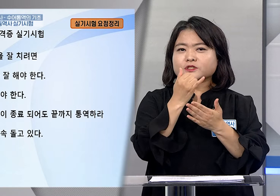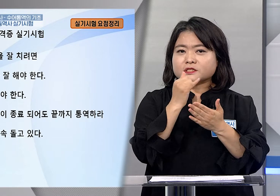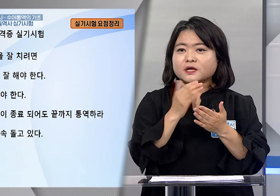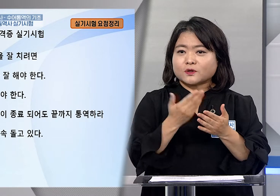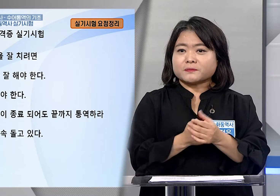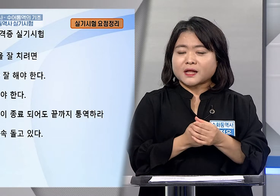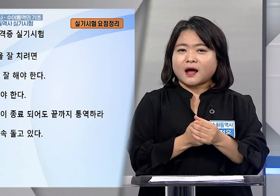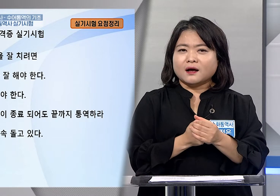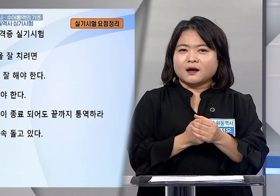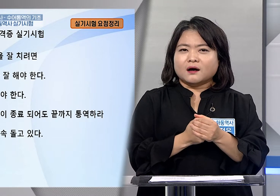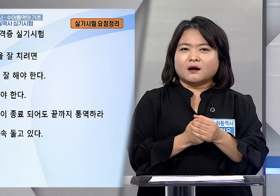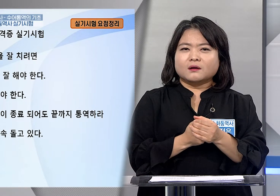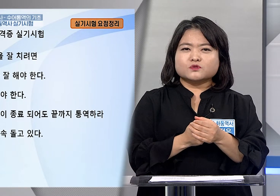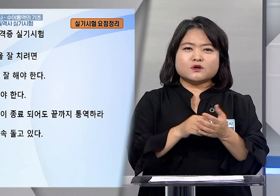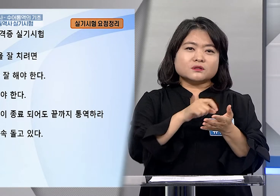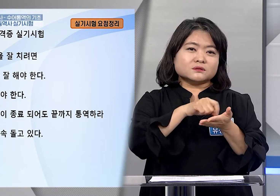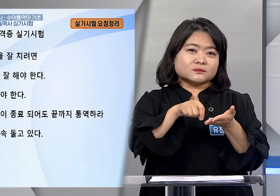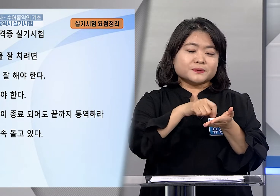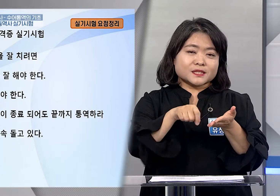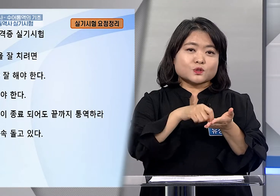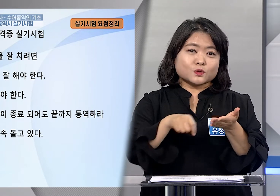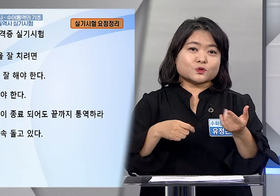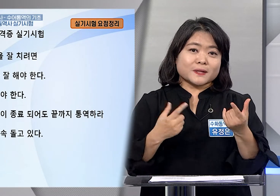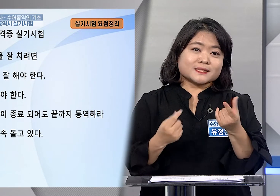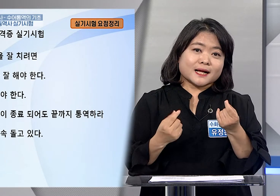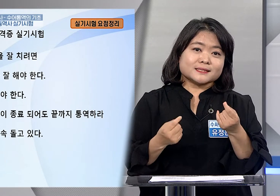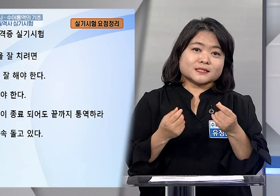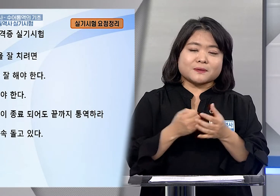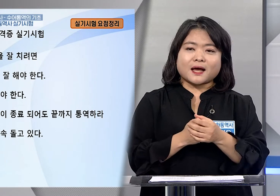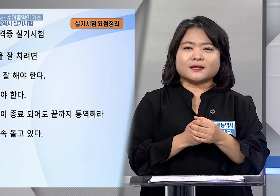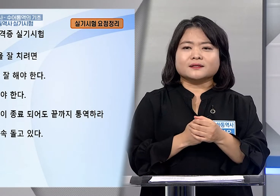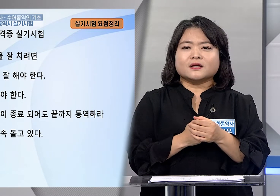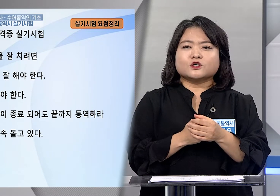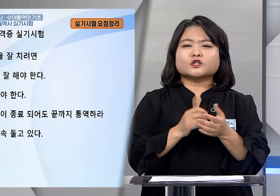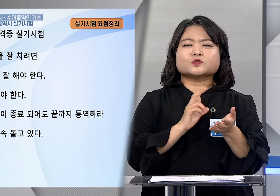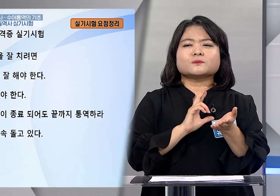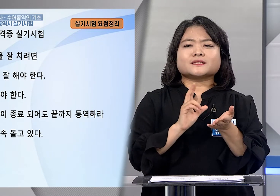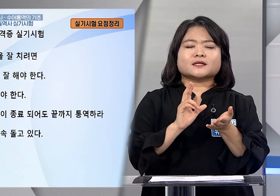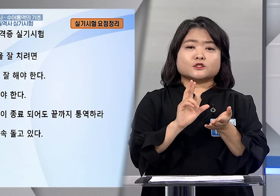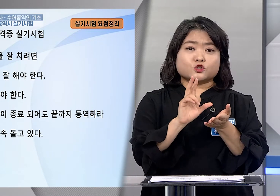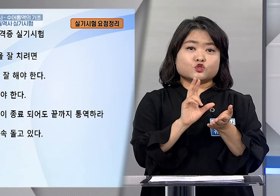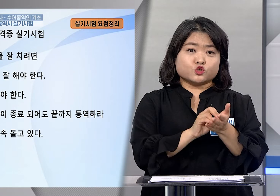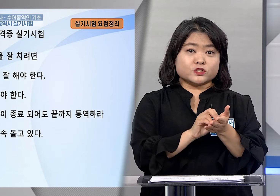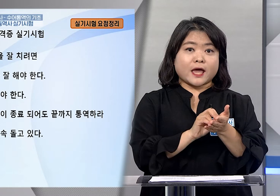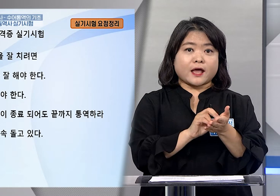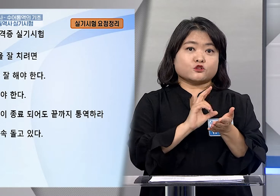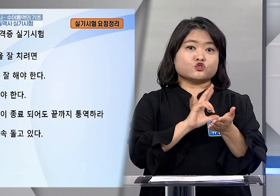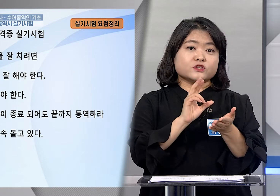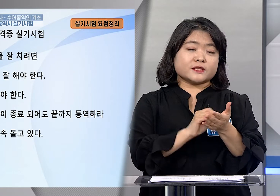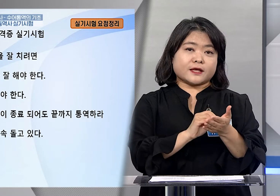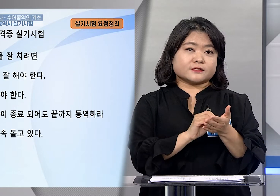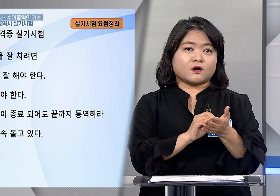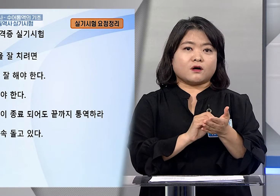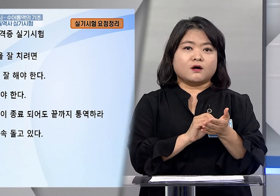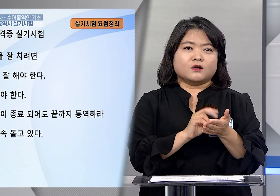있어야 됩니다. 물론 필기 통역도 마찬가지지만 여기서도 마찬가지로 주제에 대해서